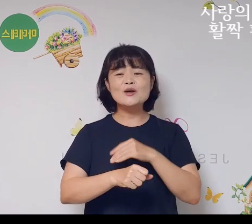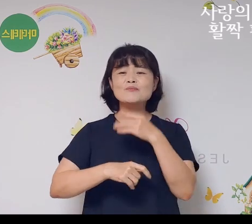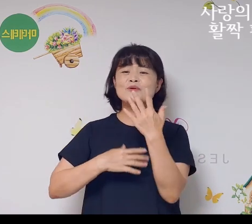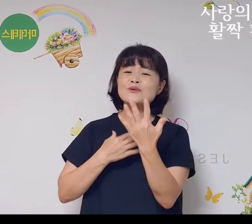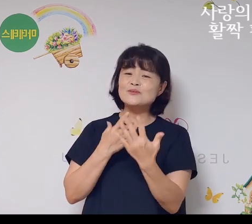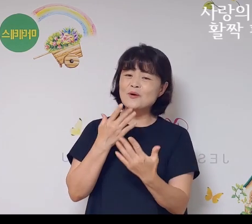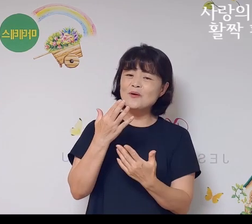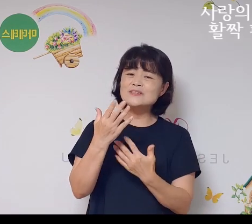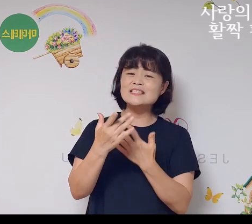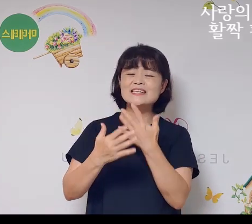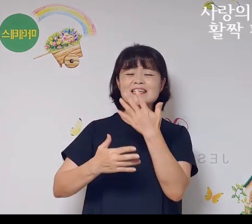사랑의 불꽃이